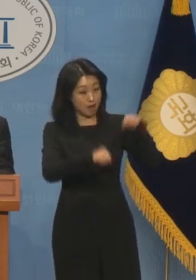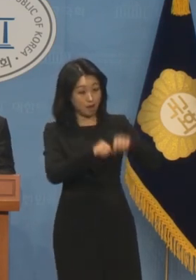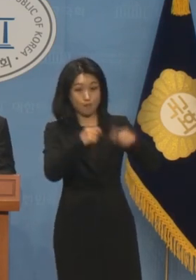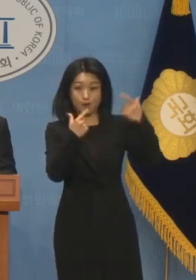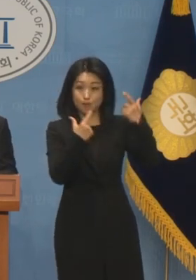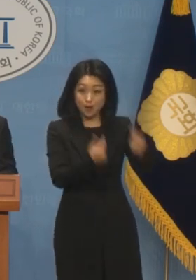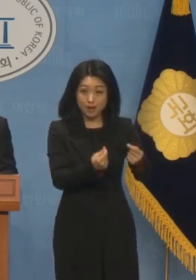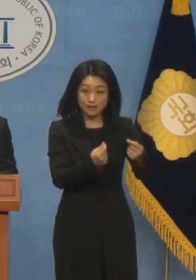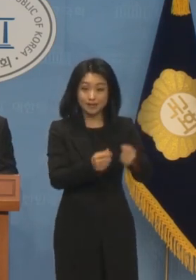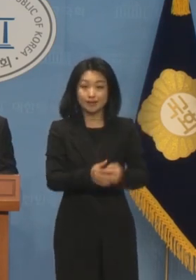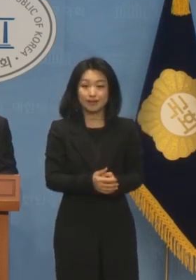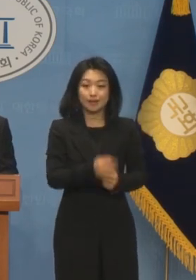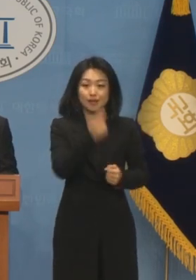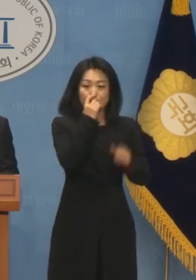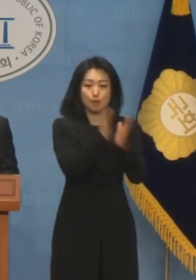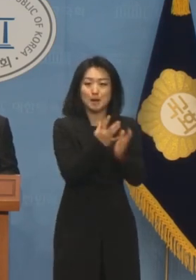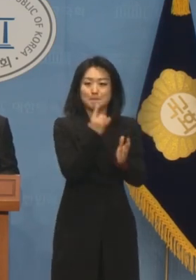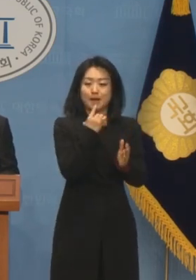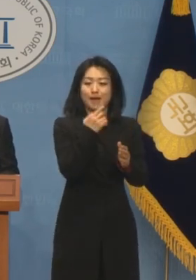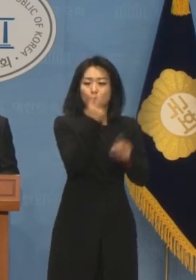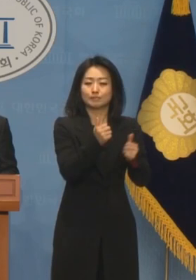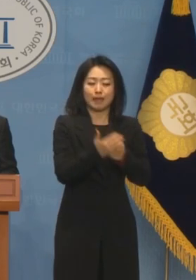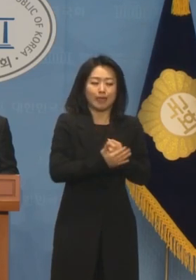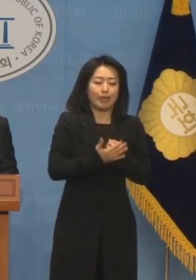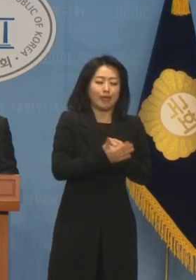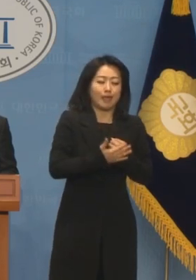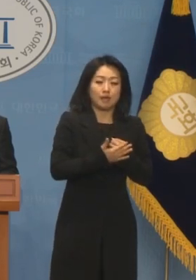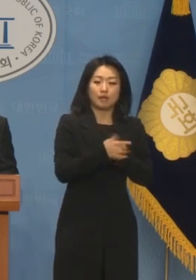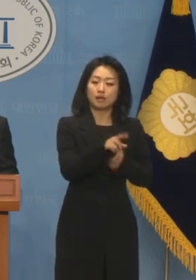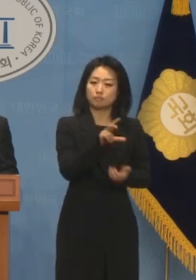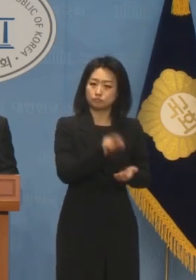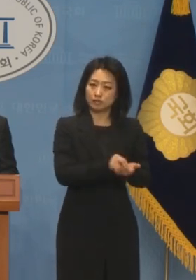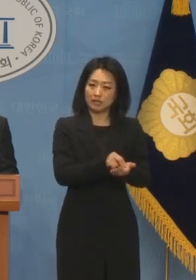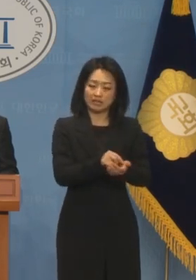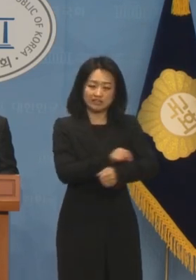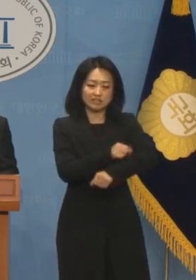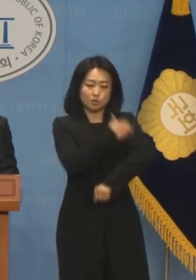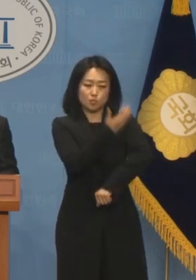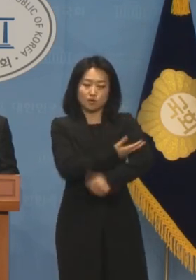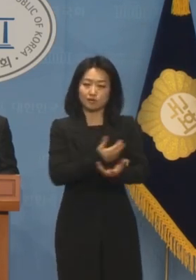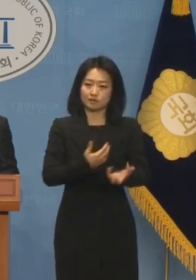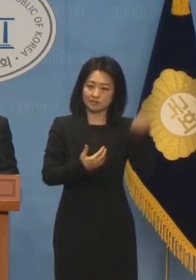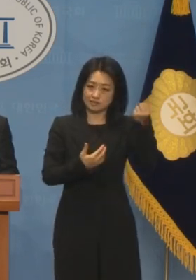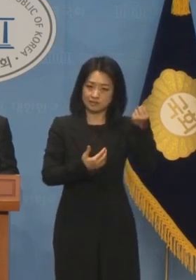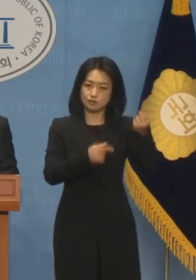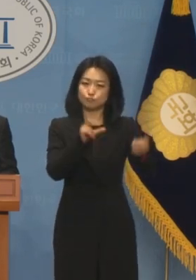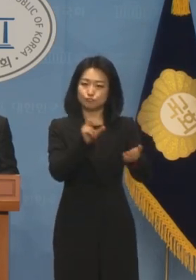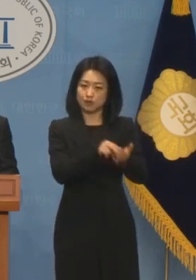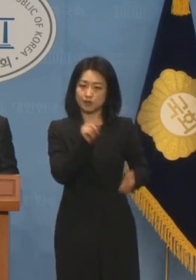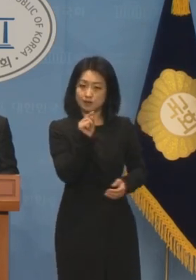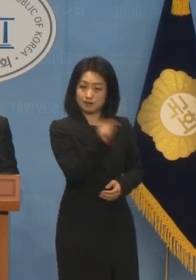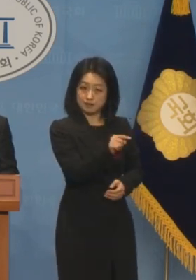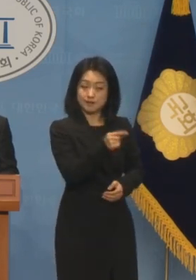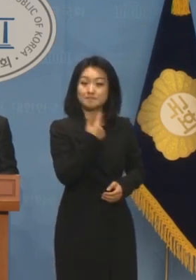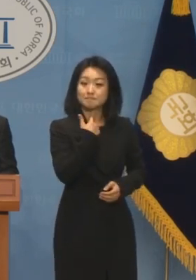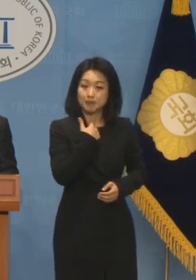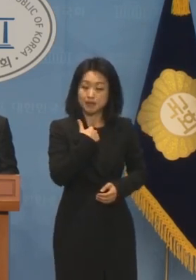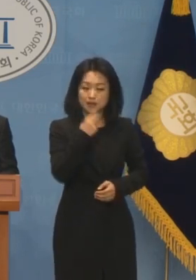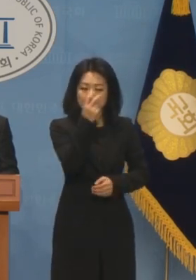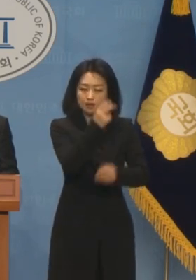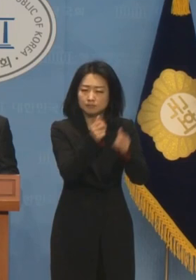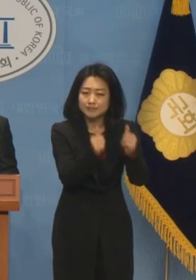행위입니다. 내로남불의 극치이자 이중잣대 특권의식의 발로였습니다.